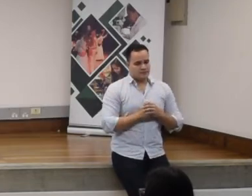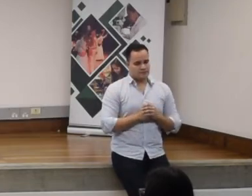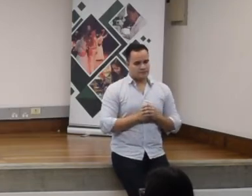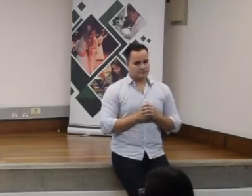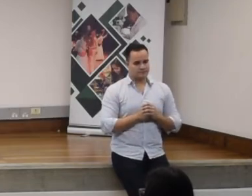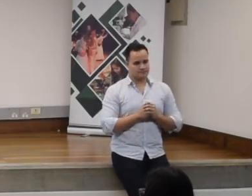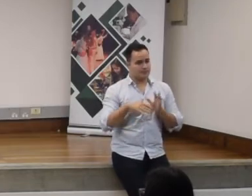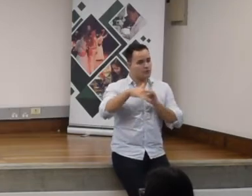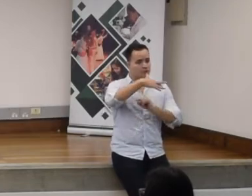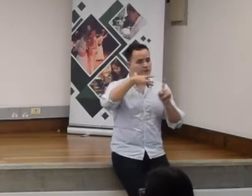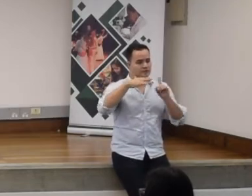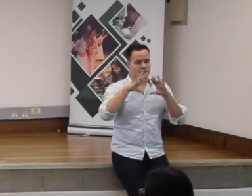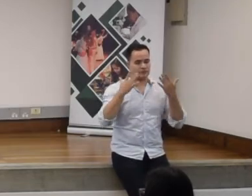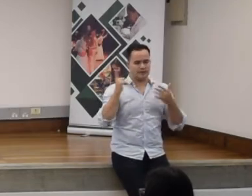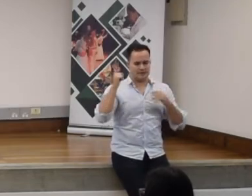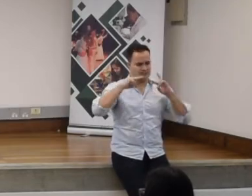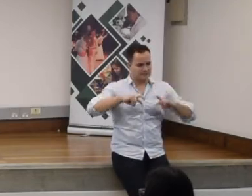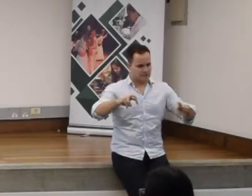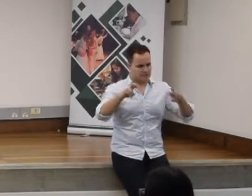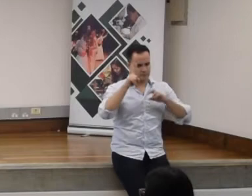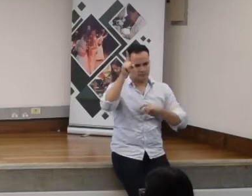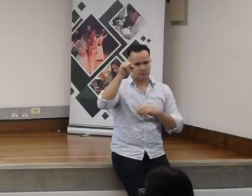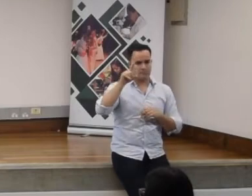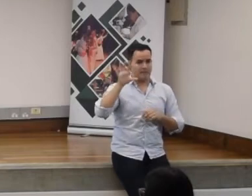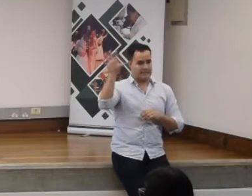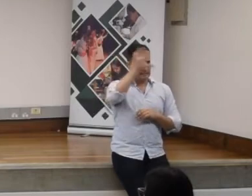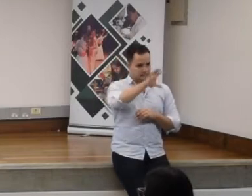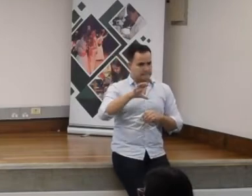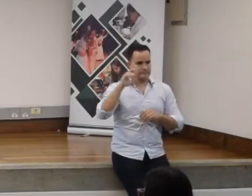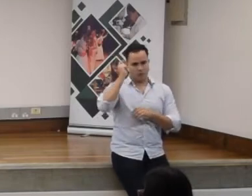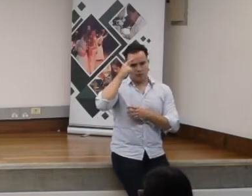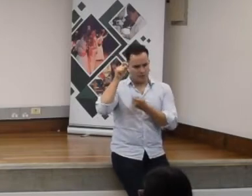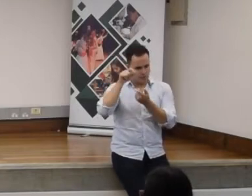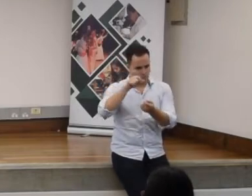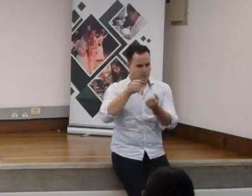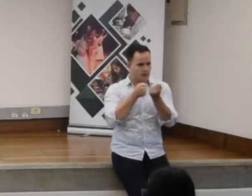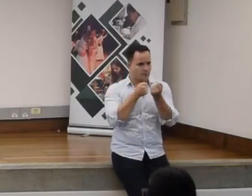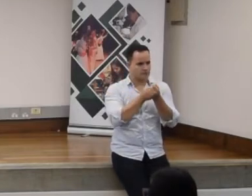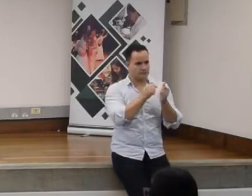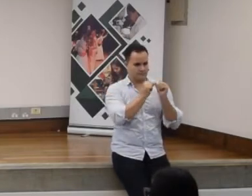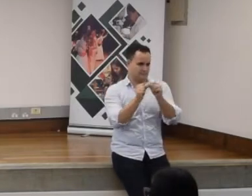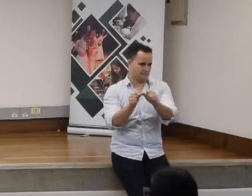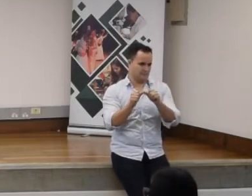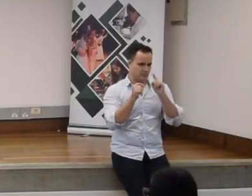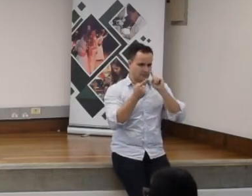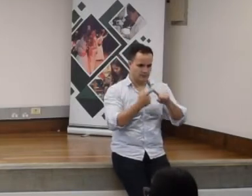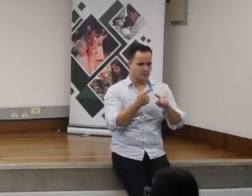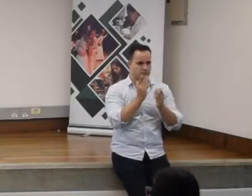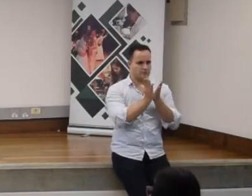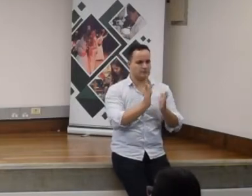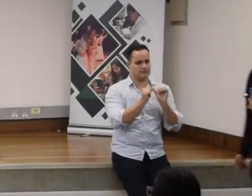entre las instituciones y los estudiantes, la matrícula gratuita y